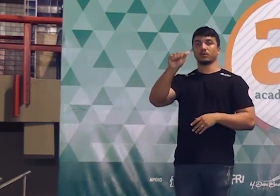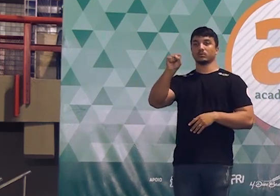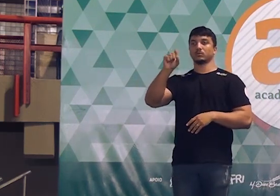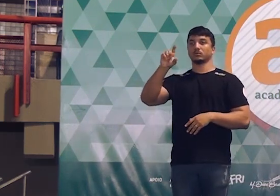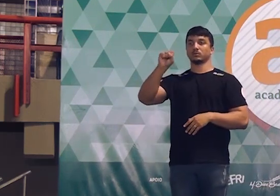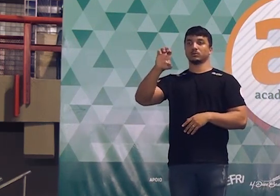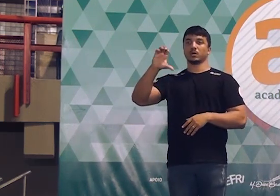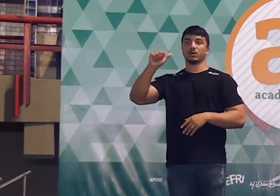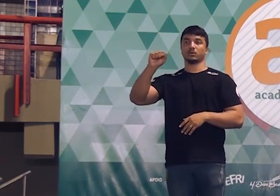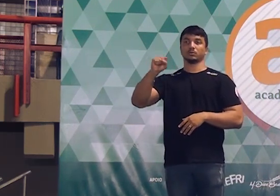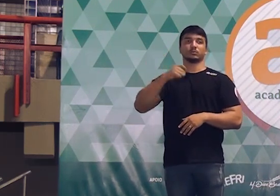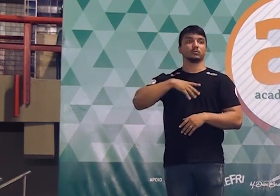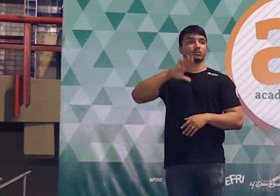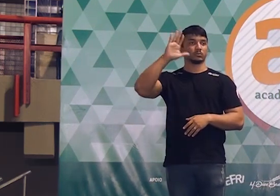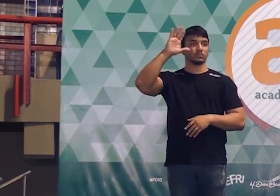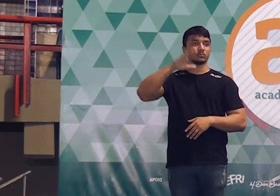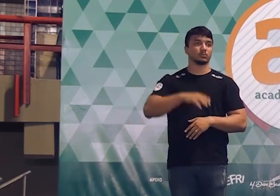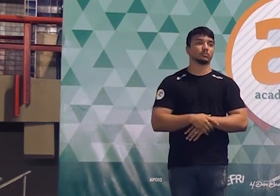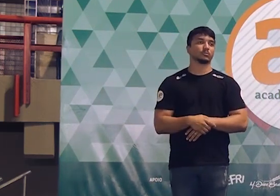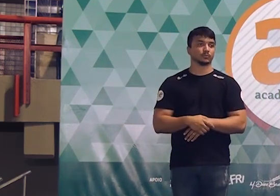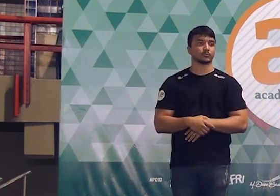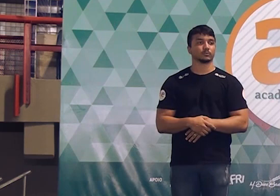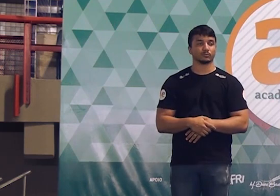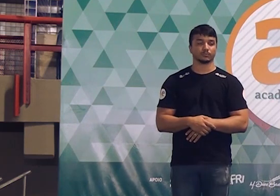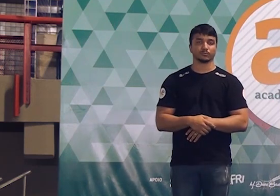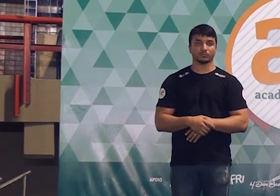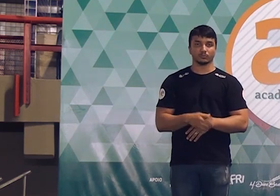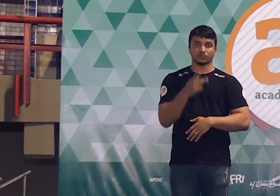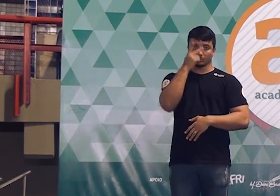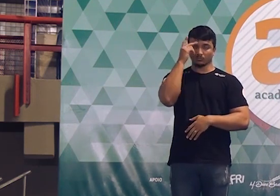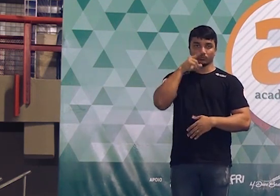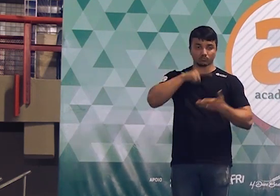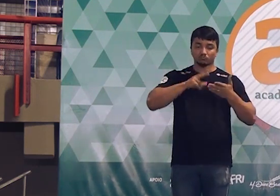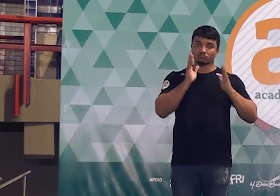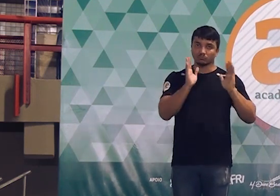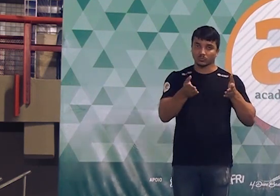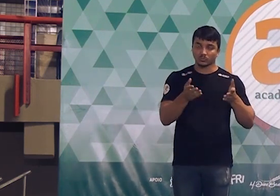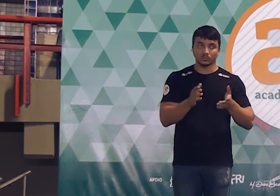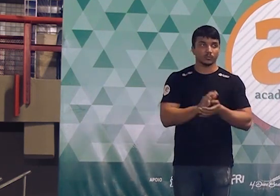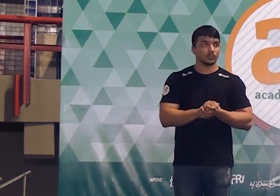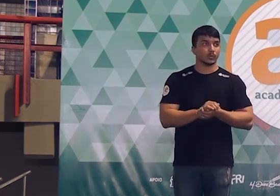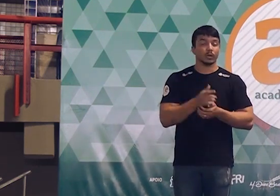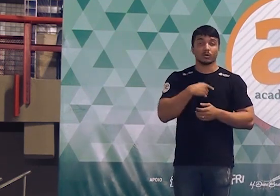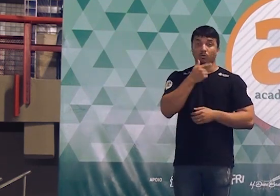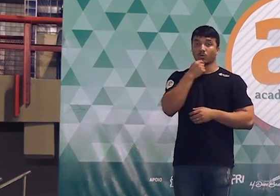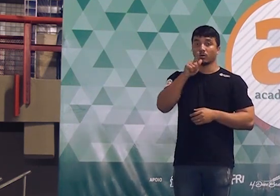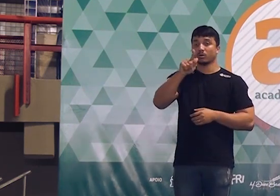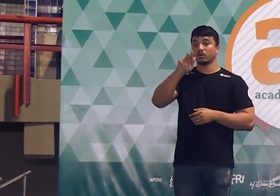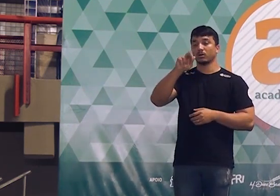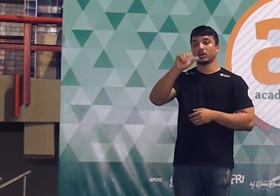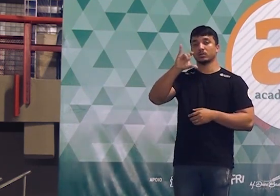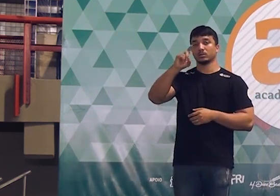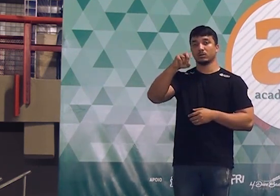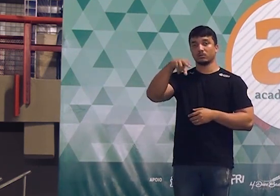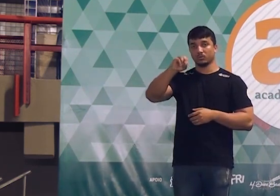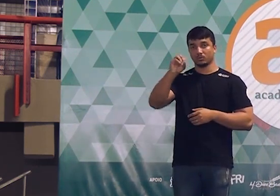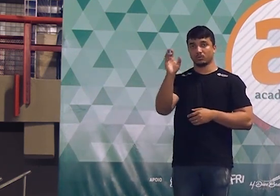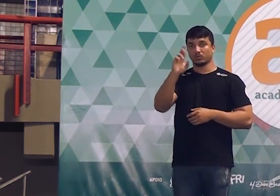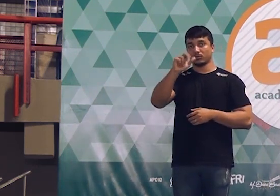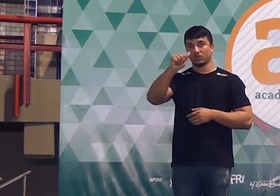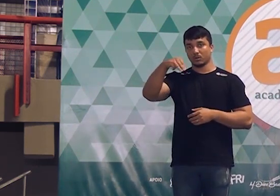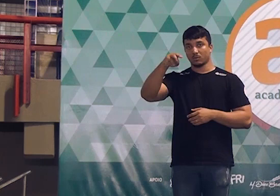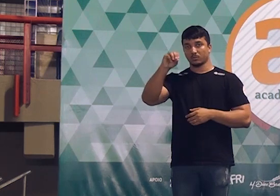Secas? Levanta o braço aí para eu ver. Maravilha, muita gente já leu Vidas Secas, de um cara chamado Graciliano Ramos,